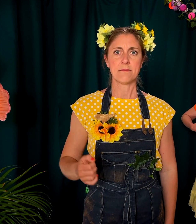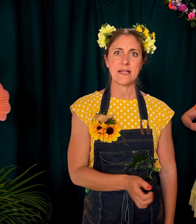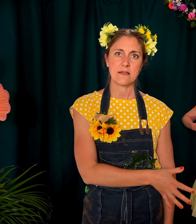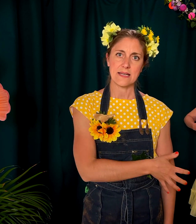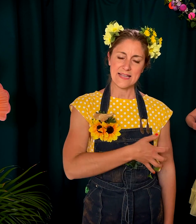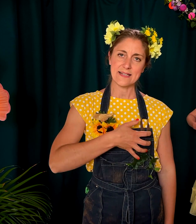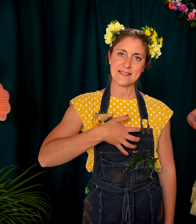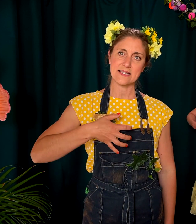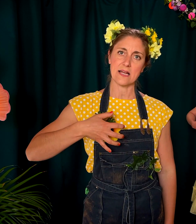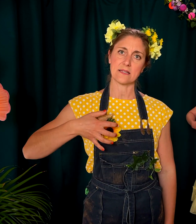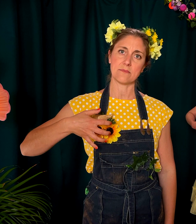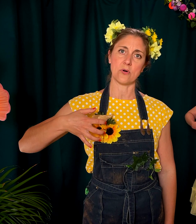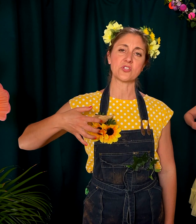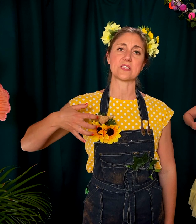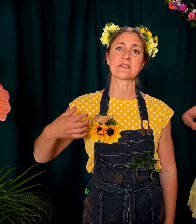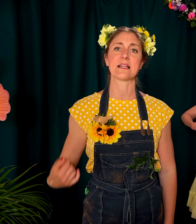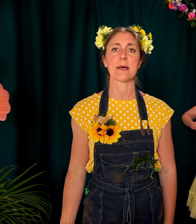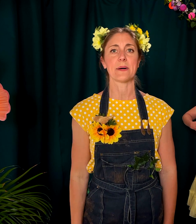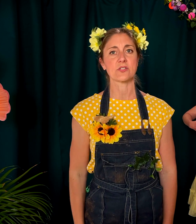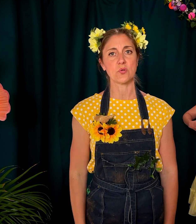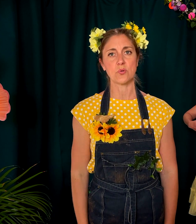Men ilskan måste släppas